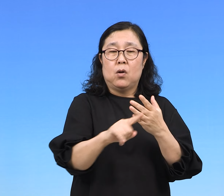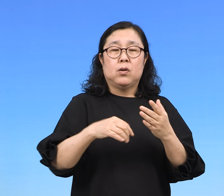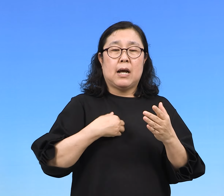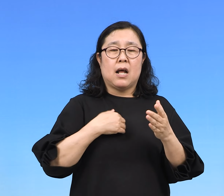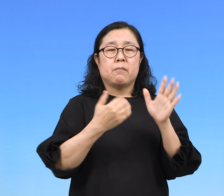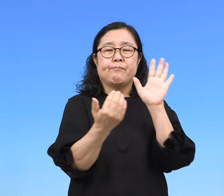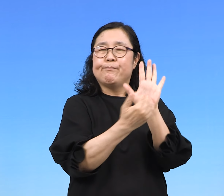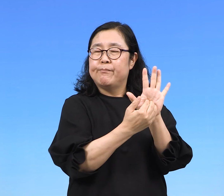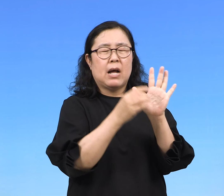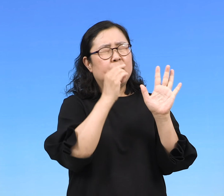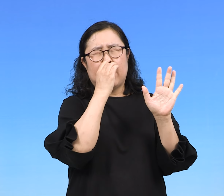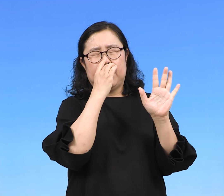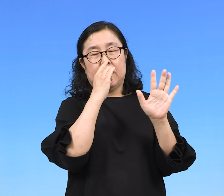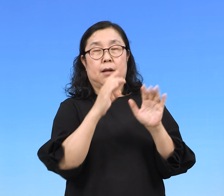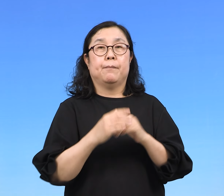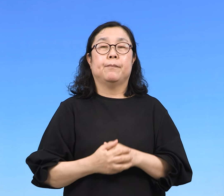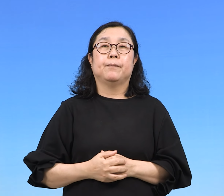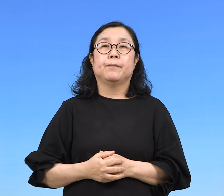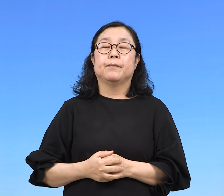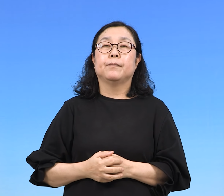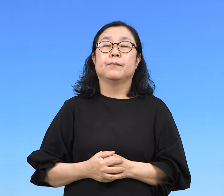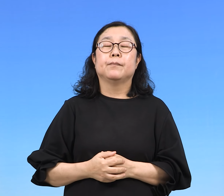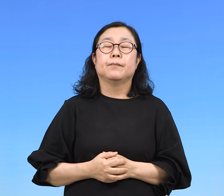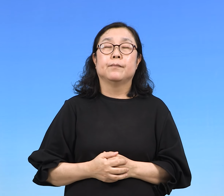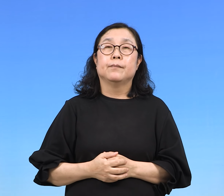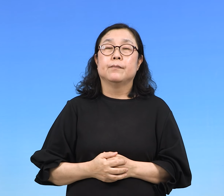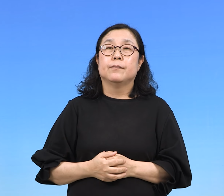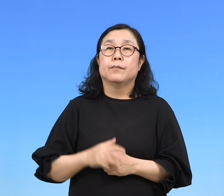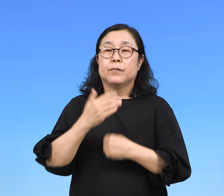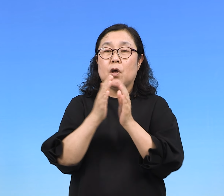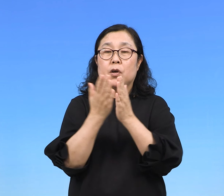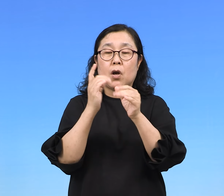성령의 원리는 그런 게 아니에요.